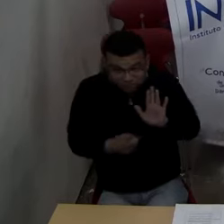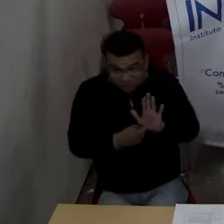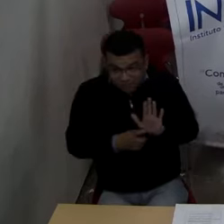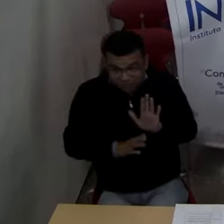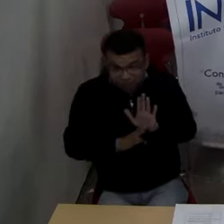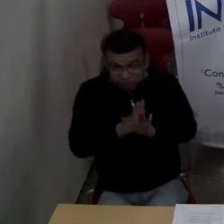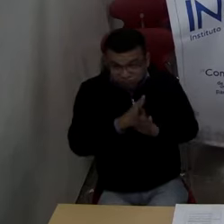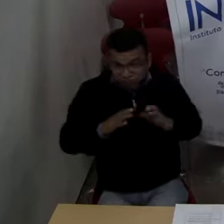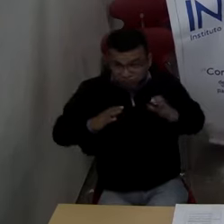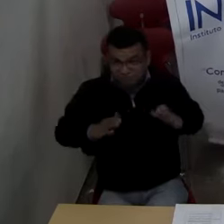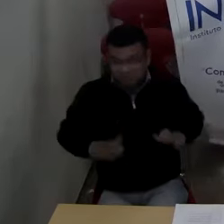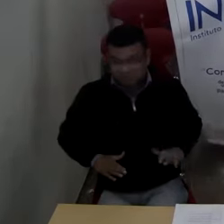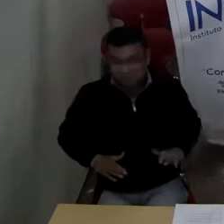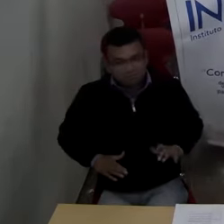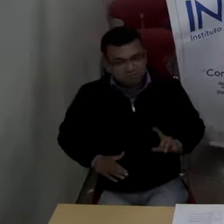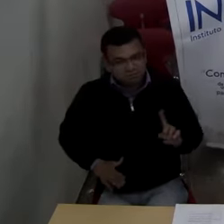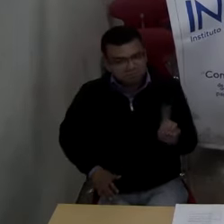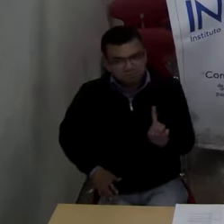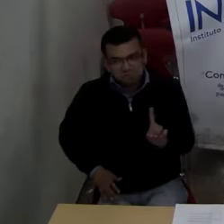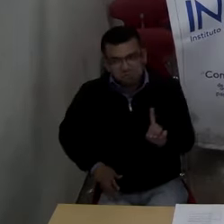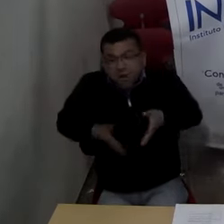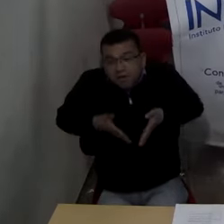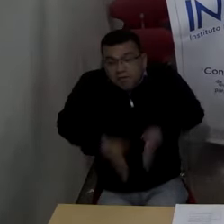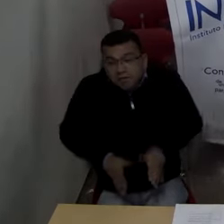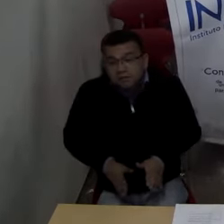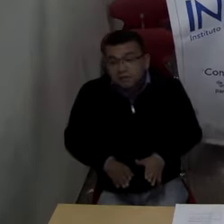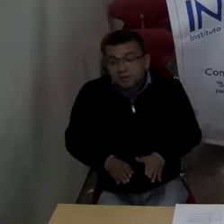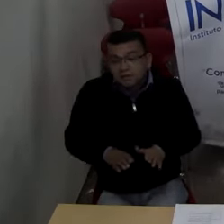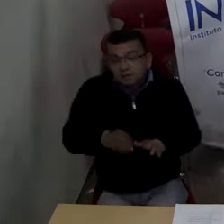octavo mes de gestación.